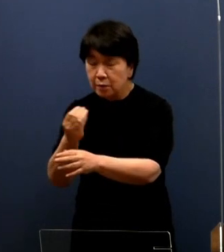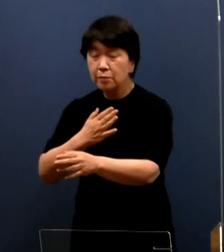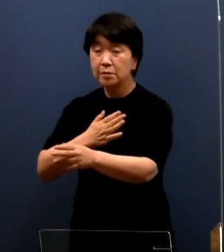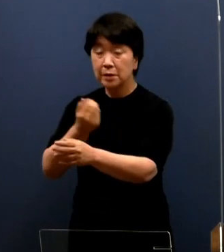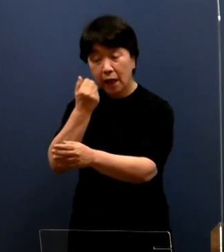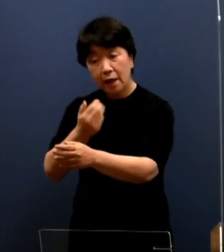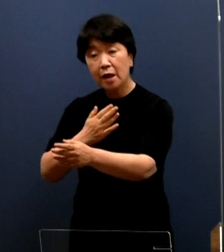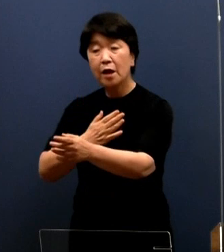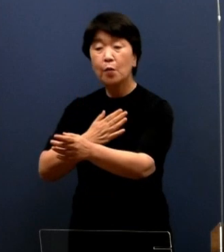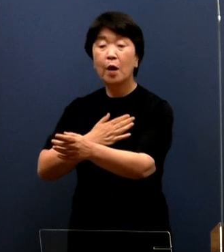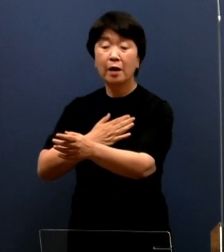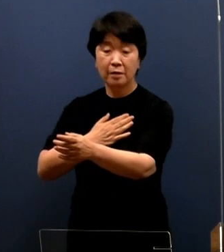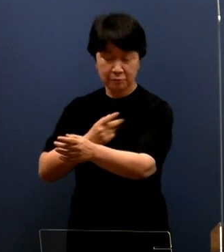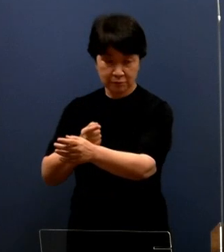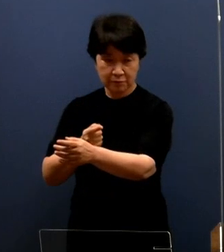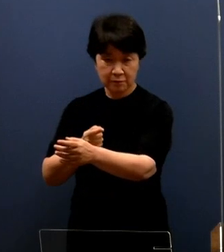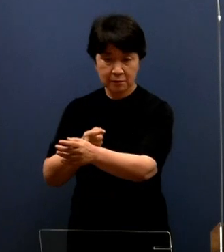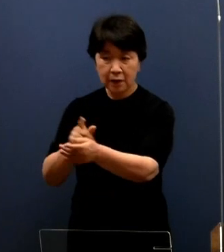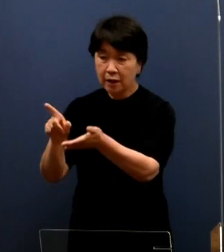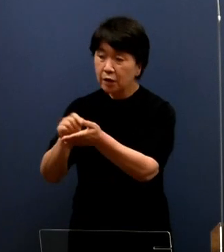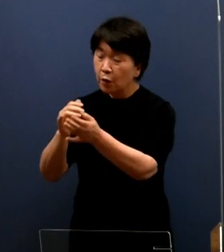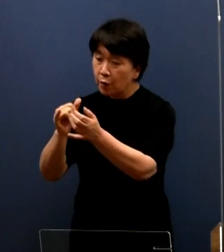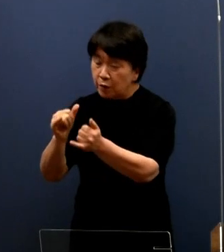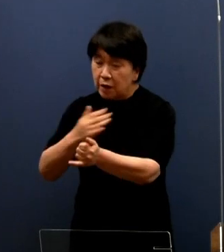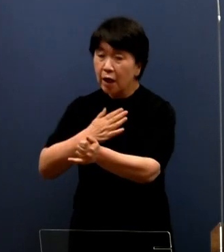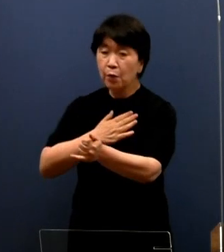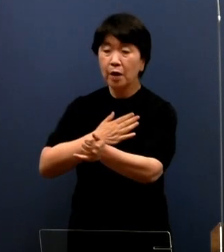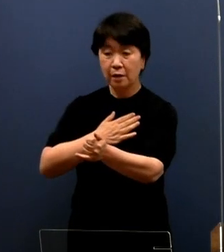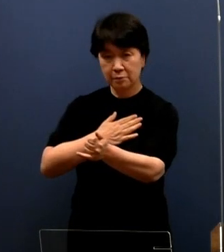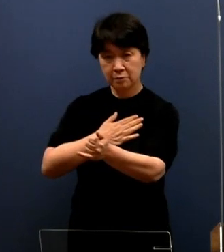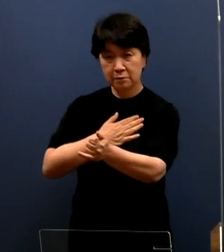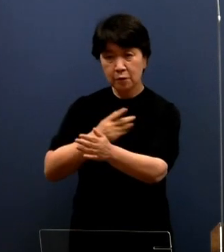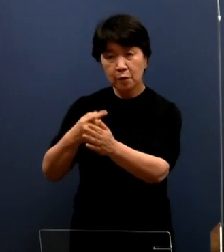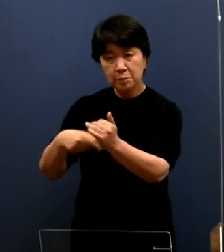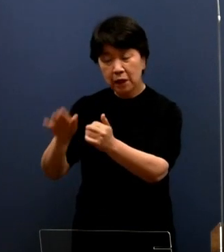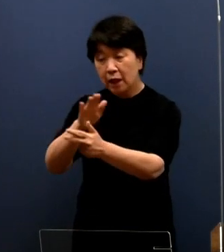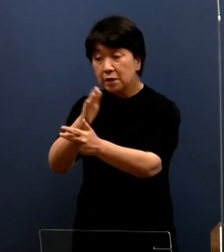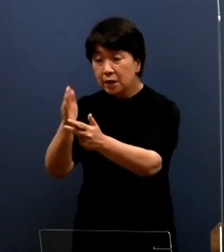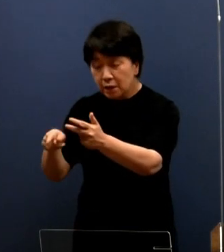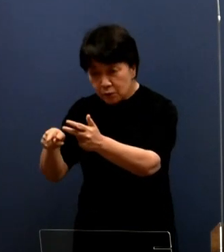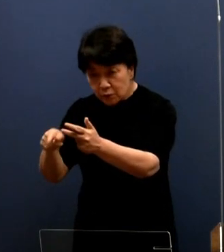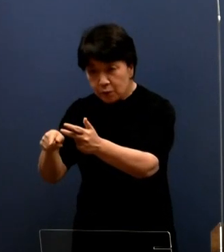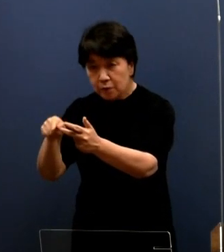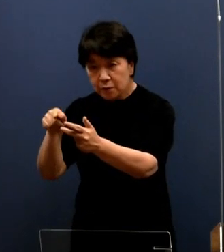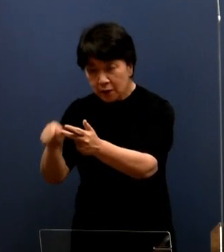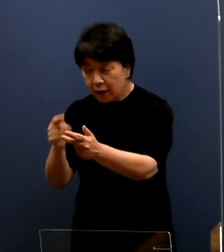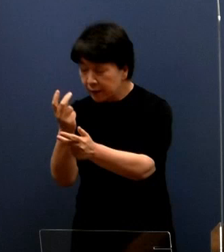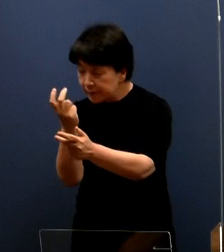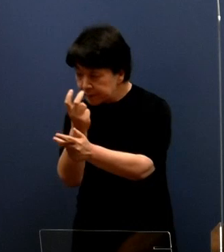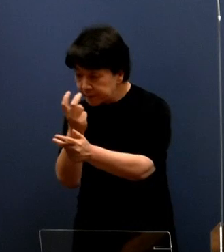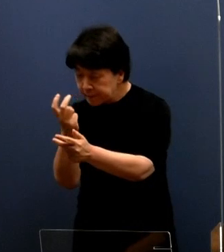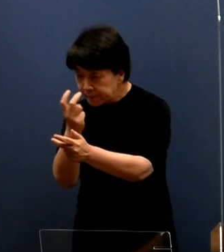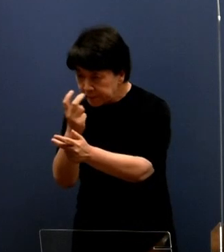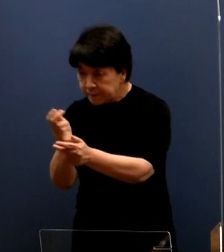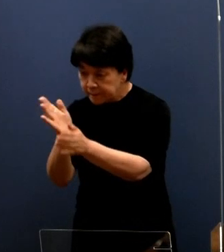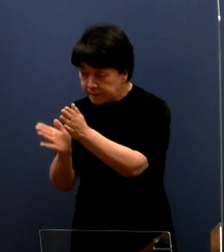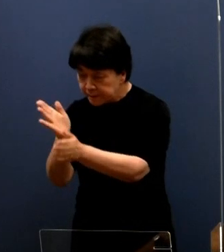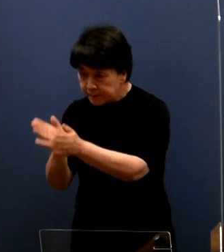そして陽性となれば施設側もわかる。したがって施設側として何人ぐらい感染が出ているかということが必ずわかるわけ